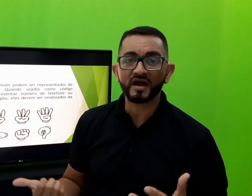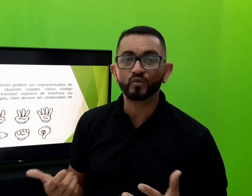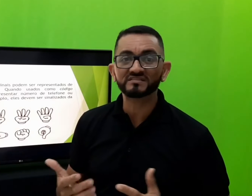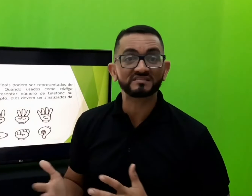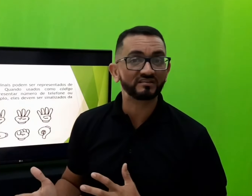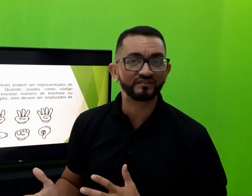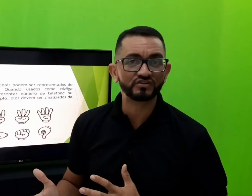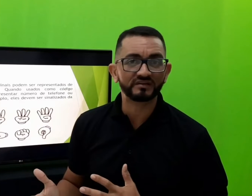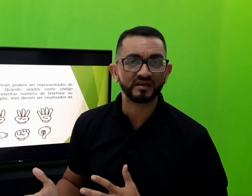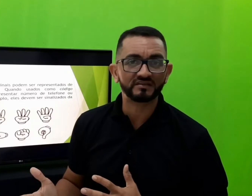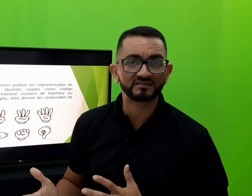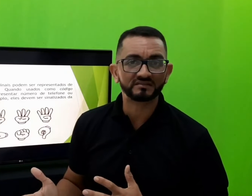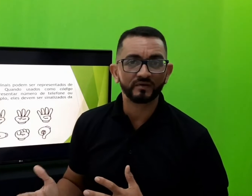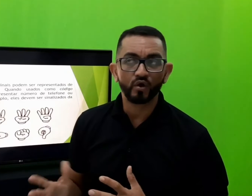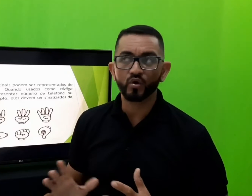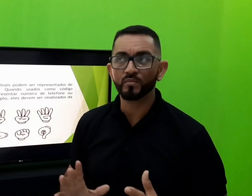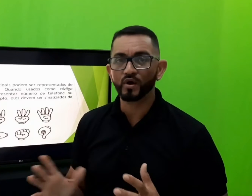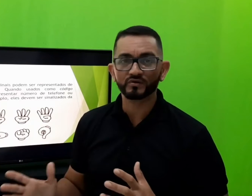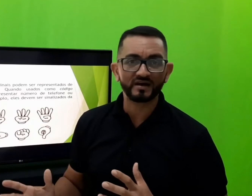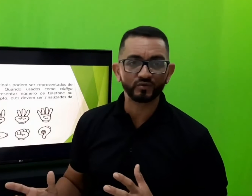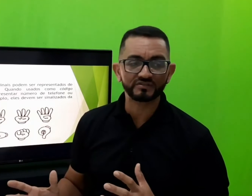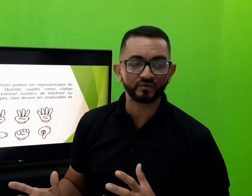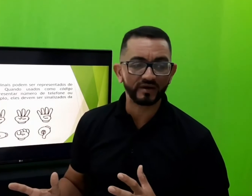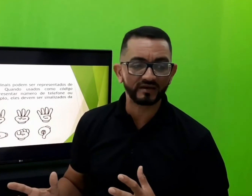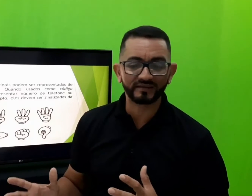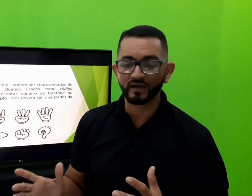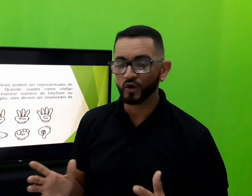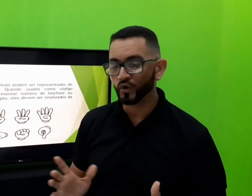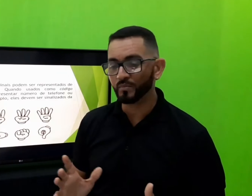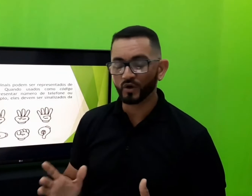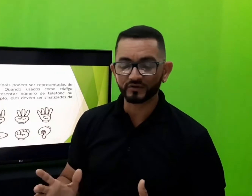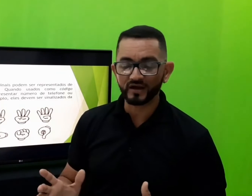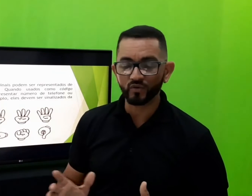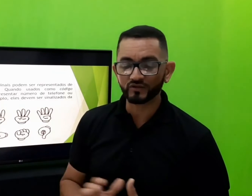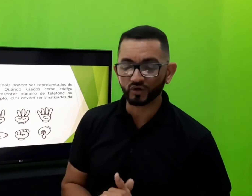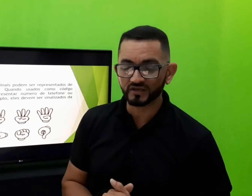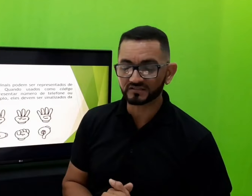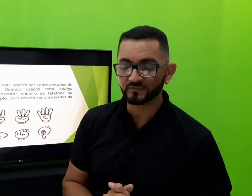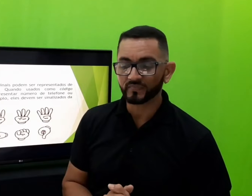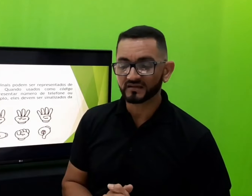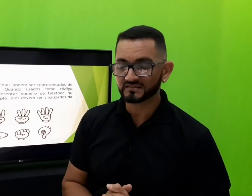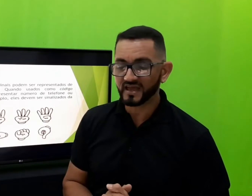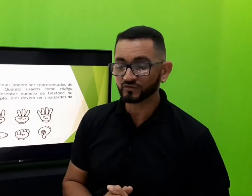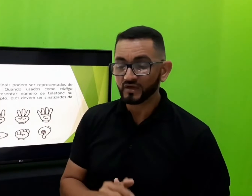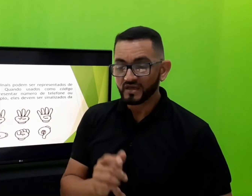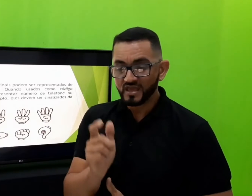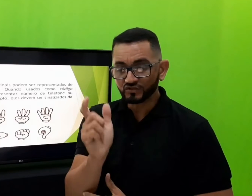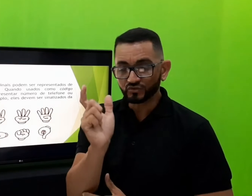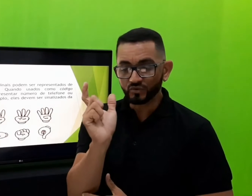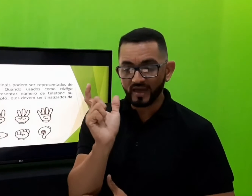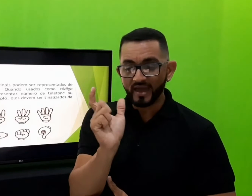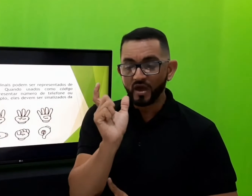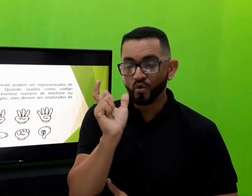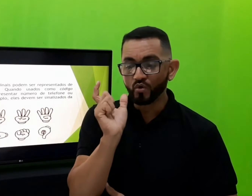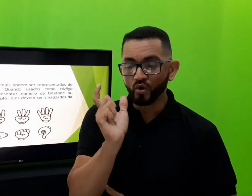rua 123, ou eu moro na rua 50, ou eu moro na rua 2, certo? Isso é um